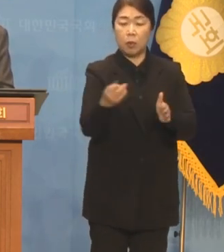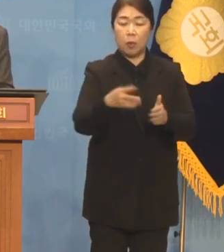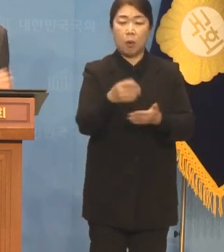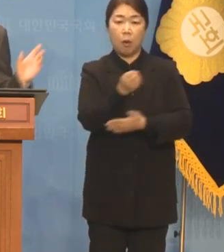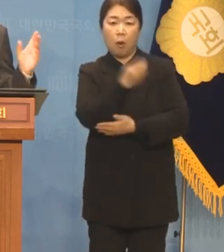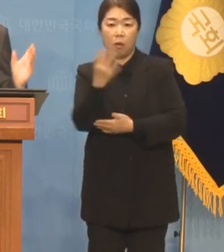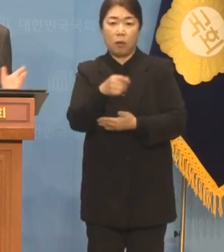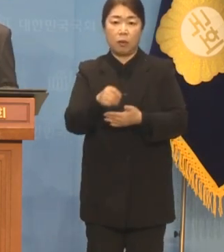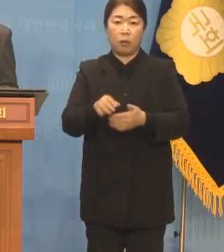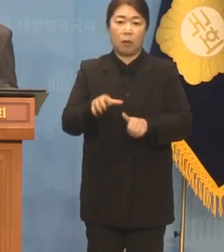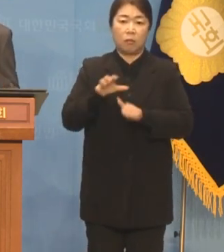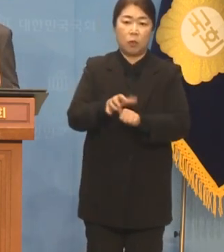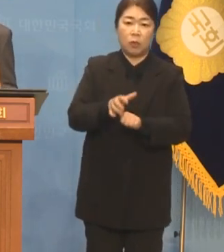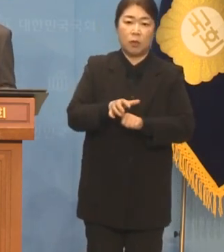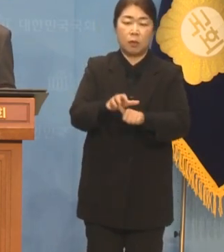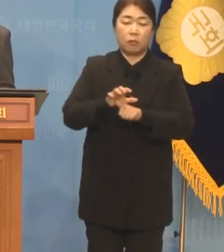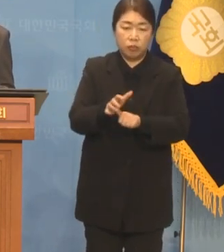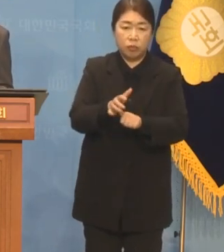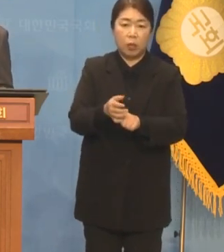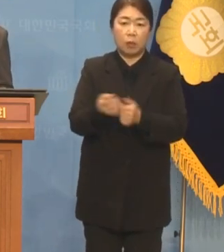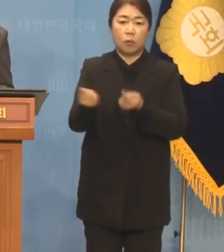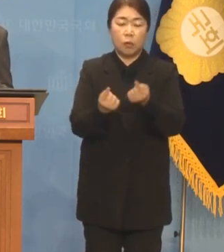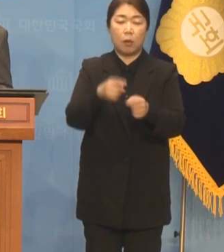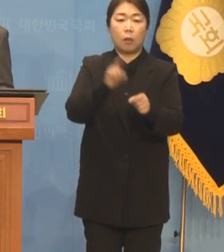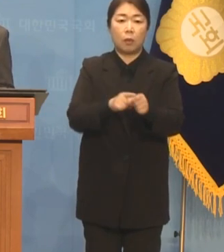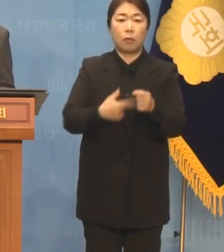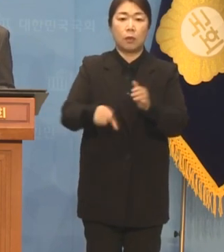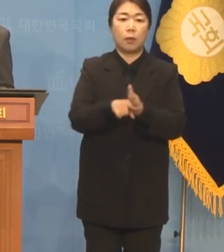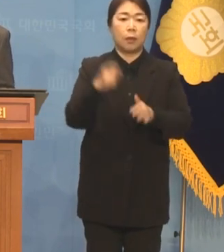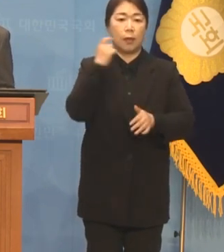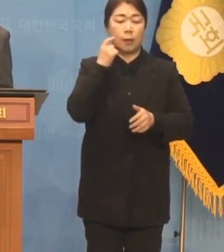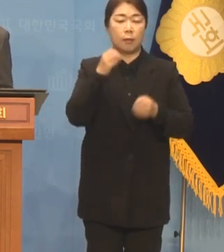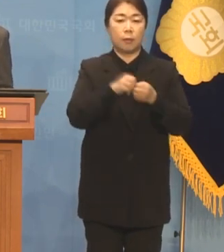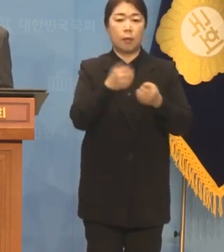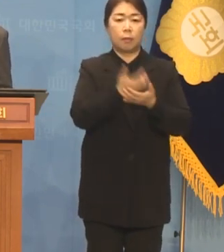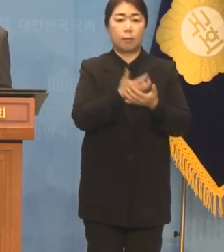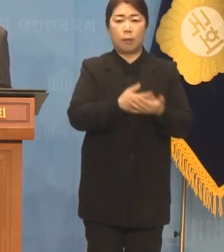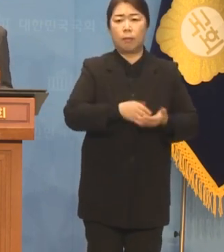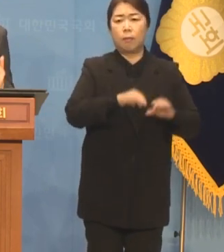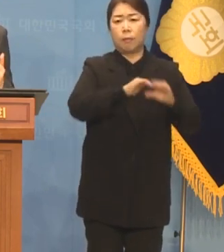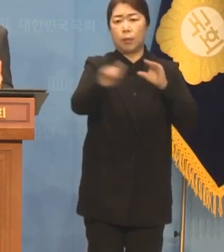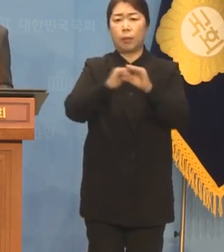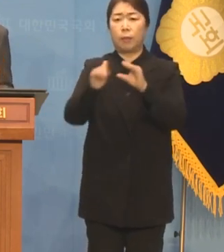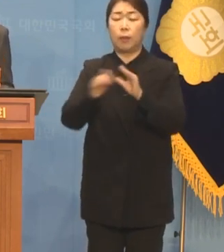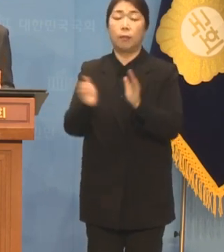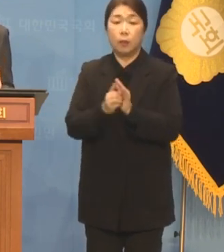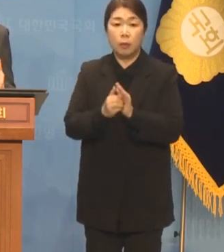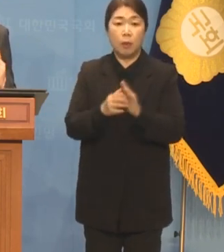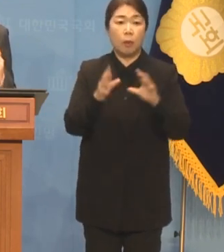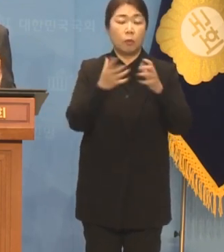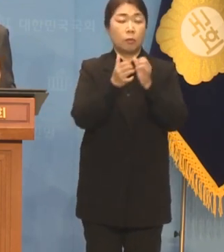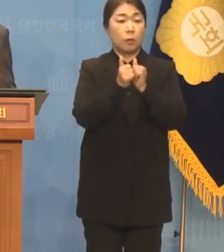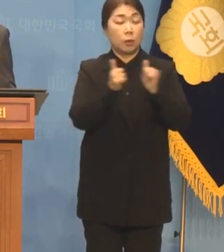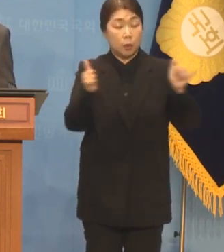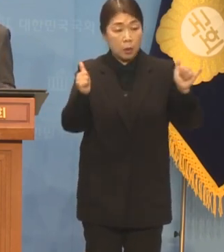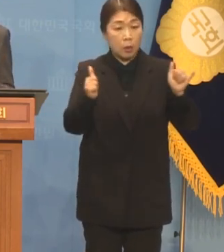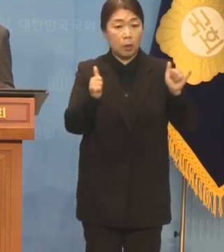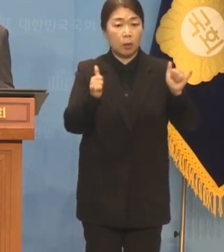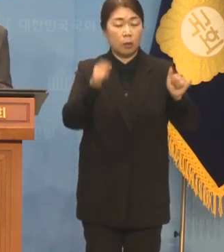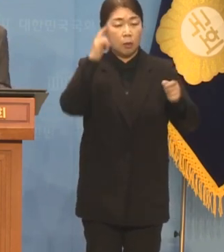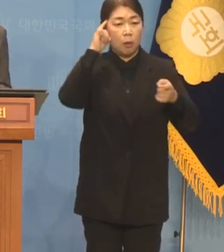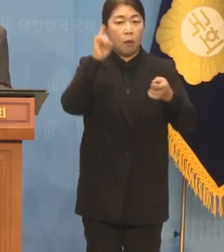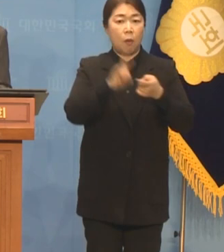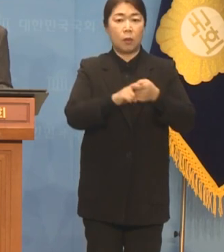통제하기 위해서 이러한 허위 가짜 문서를 대량으로 유포를 해서 국민들의 이